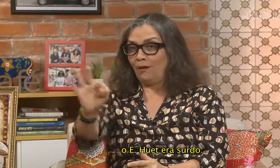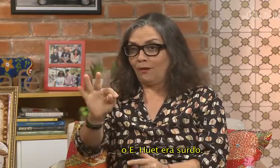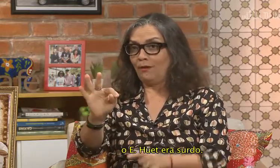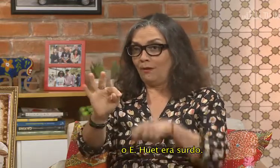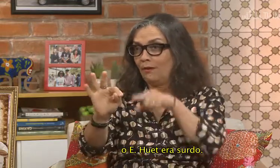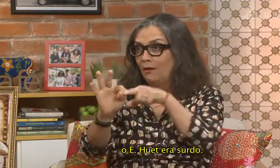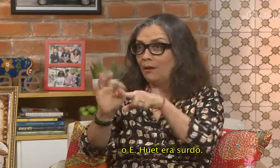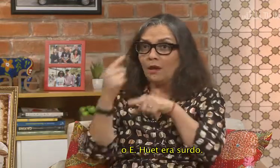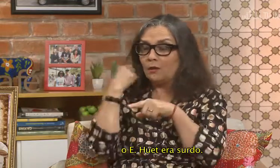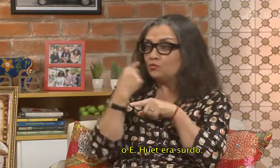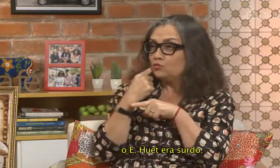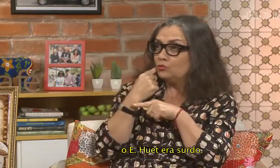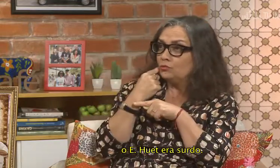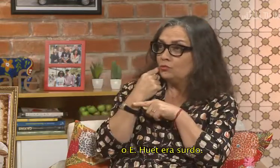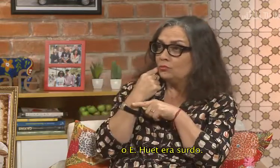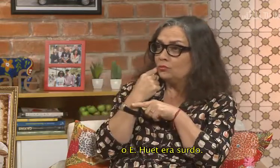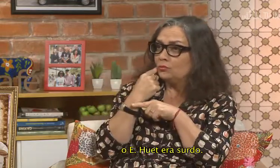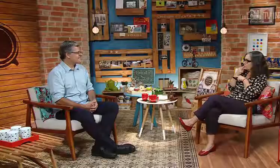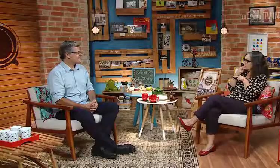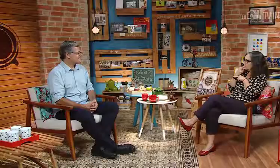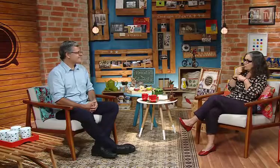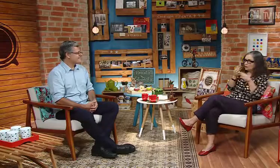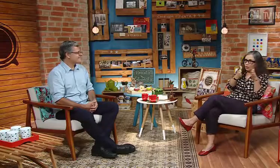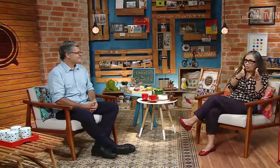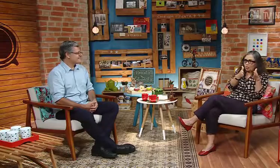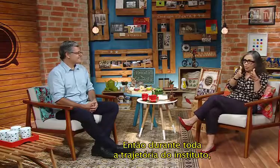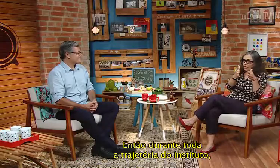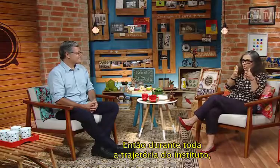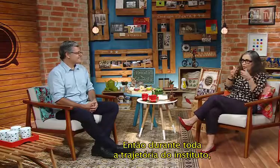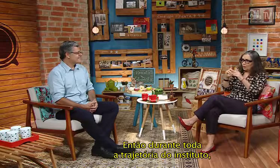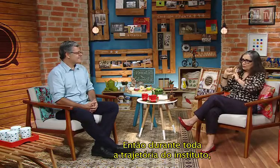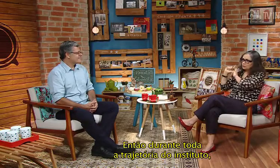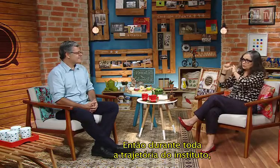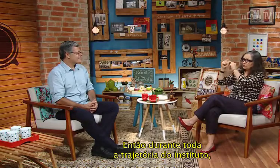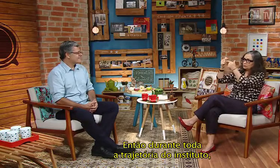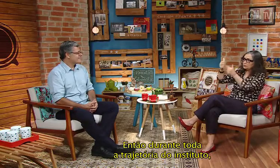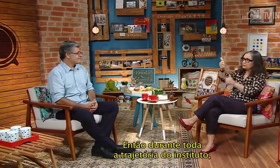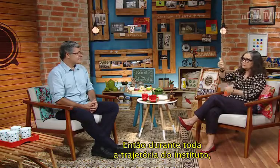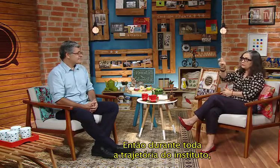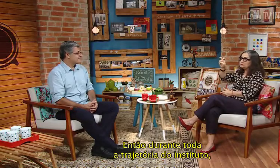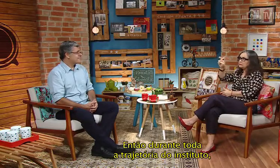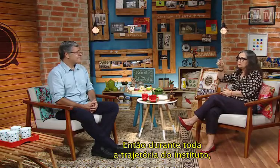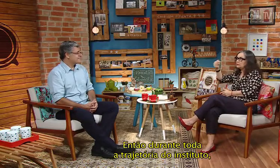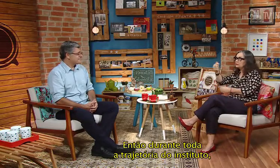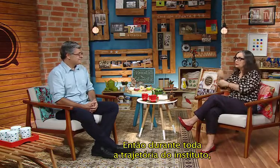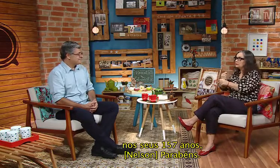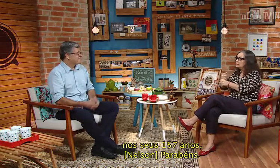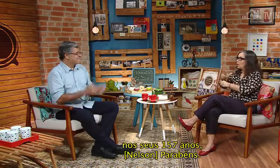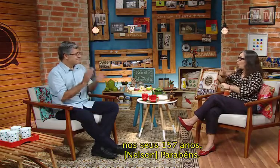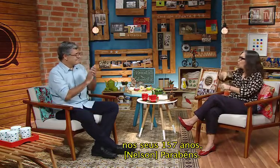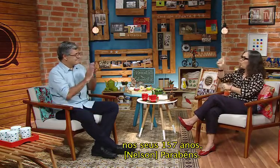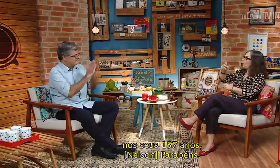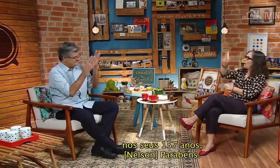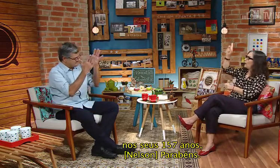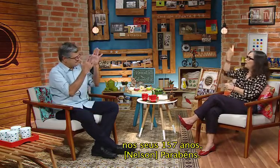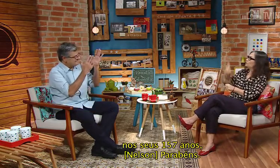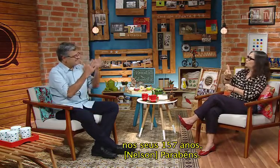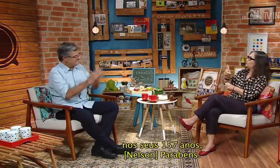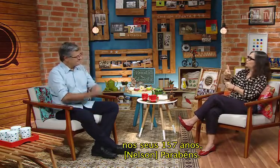ele era surdo. Então, durante toda a trajetória do Instituto, nos seus 157 anos,